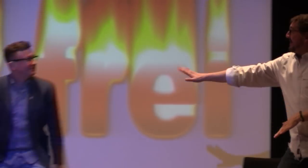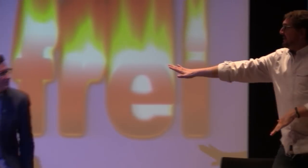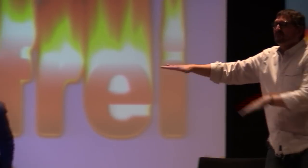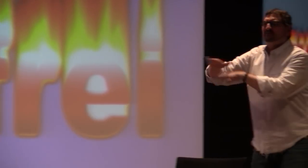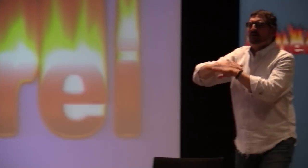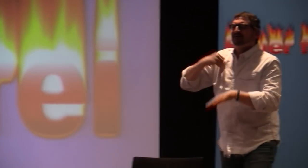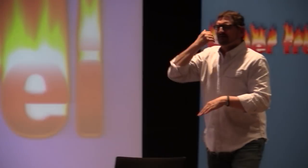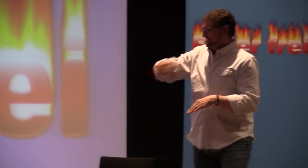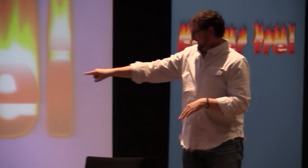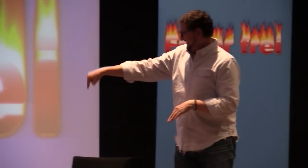kurz.